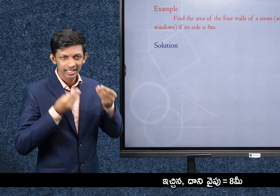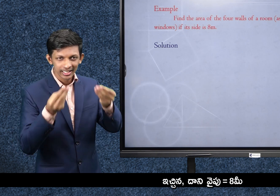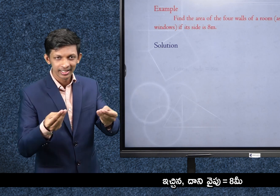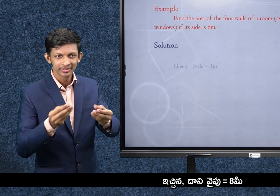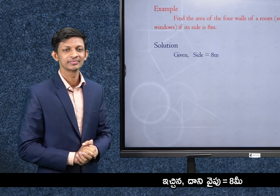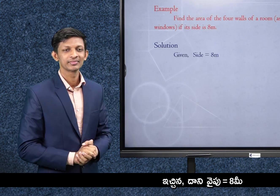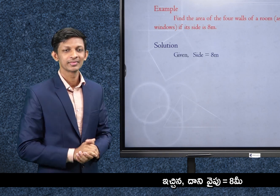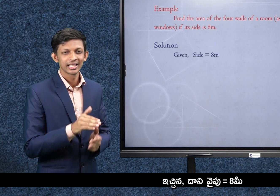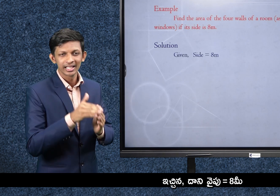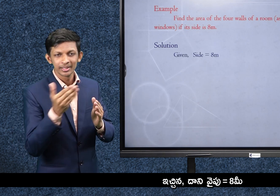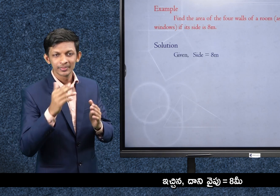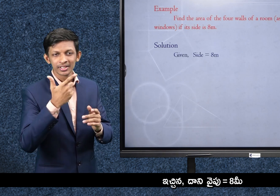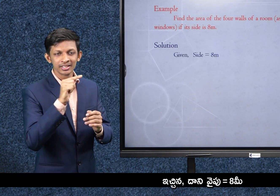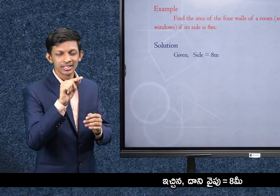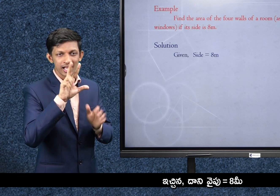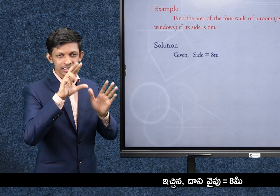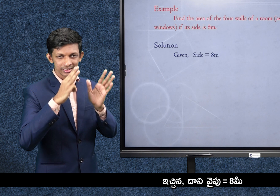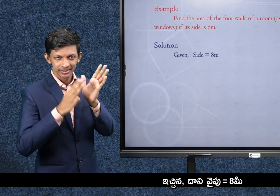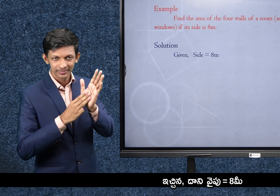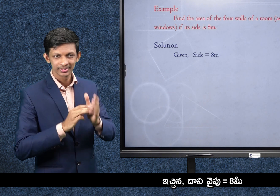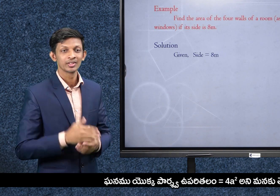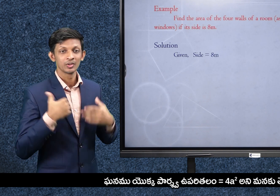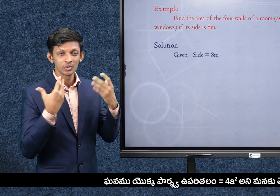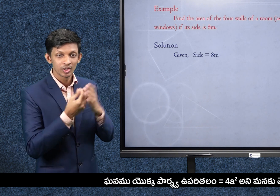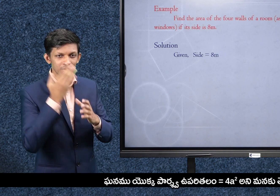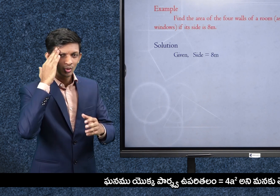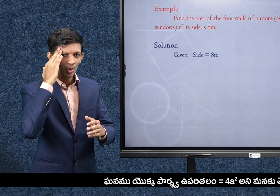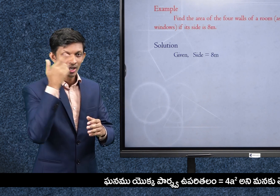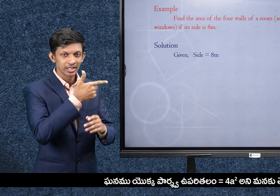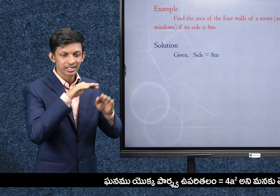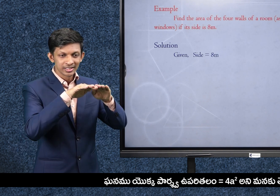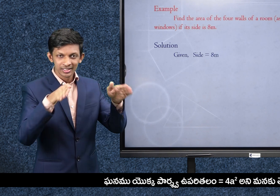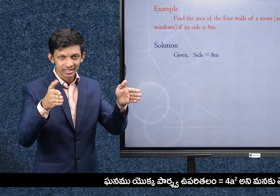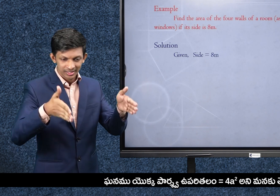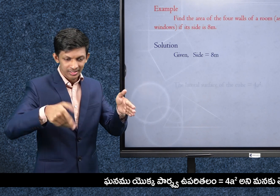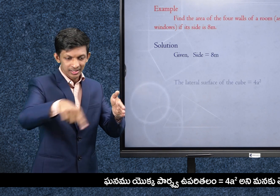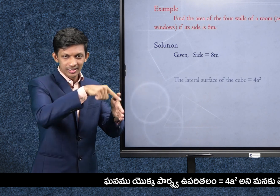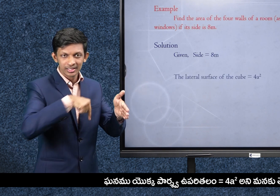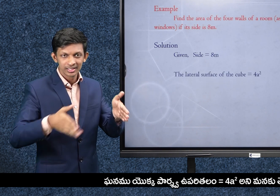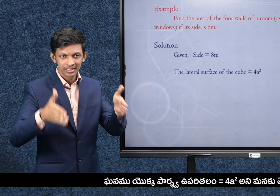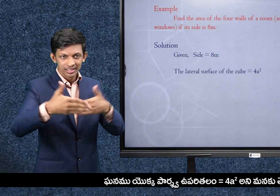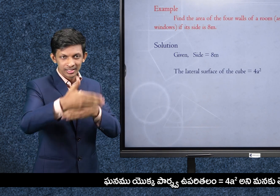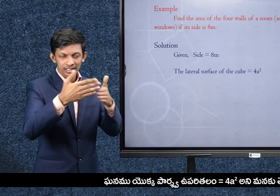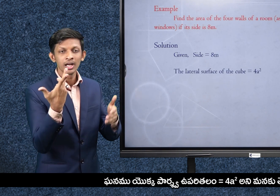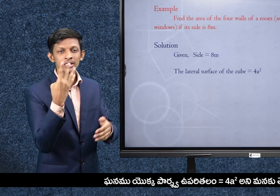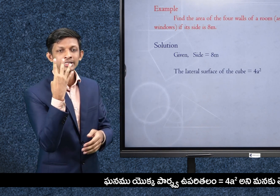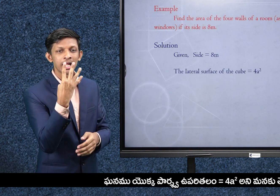సైడ్ = 8 మీటర్స్. ఘనము యొక్క పార్శ్వ ఉపరితలం = 4a² అని